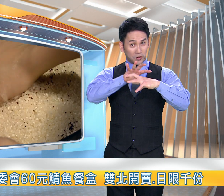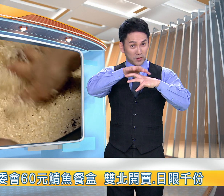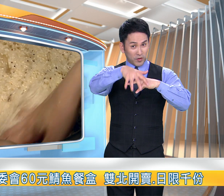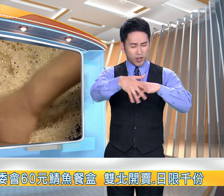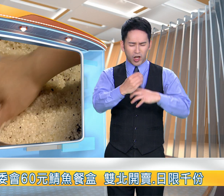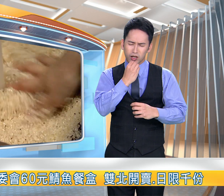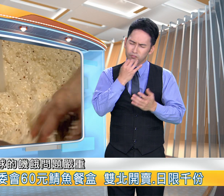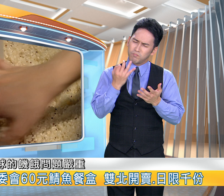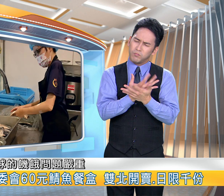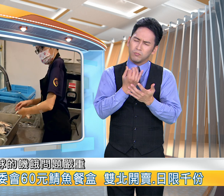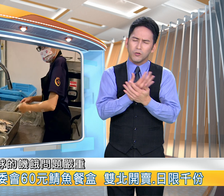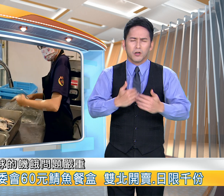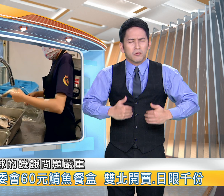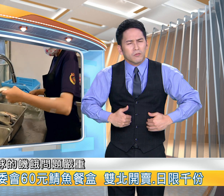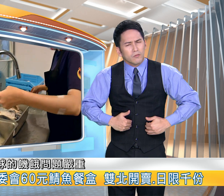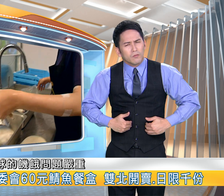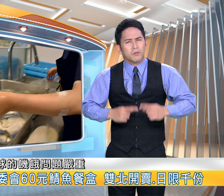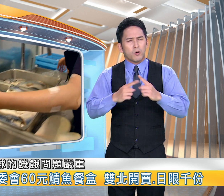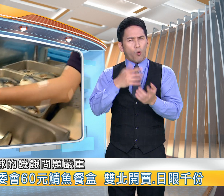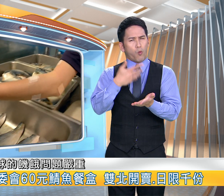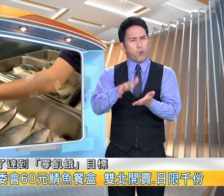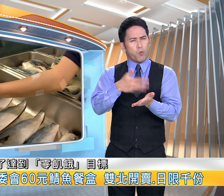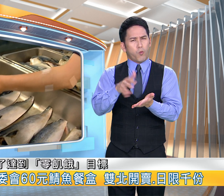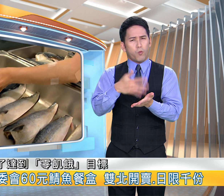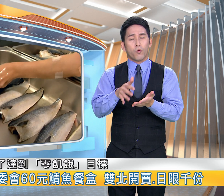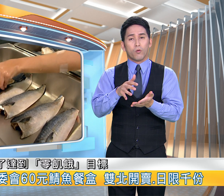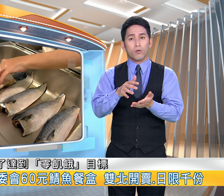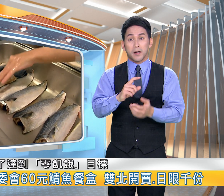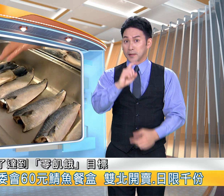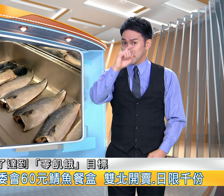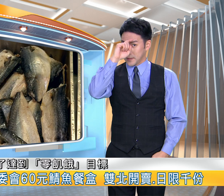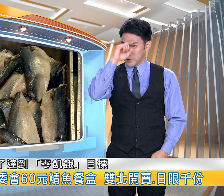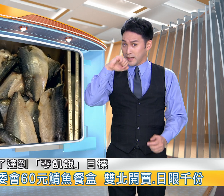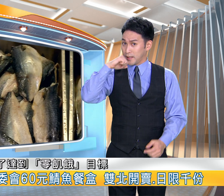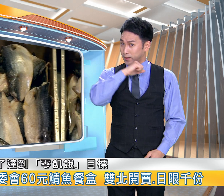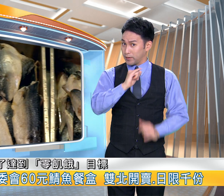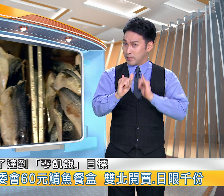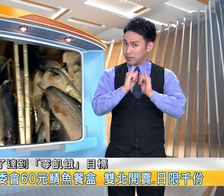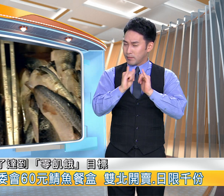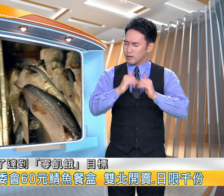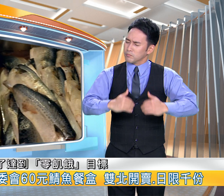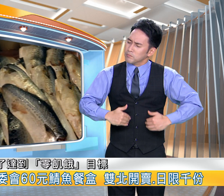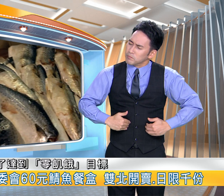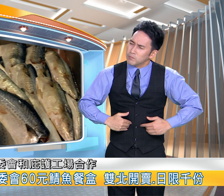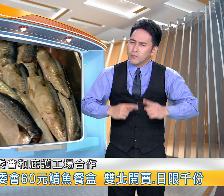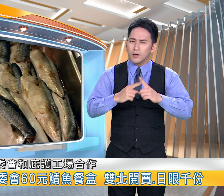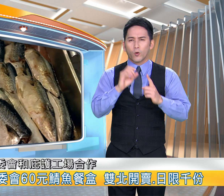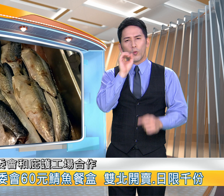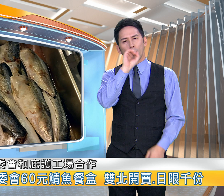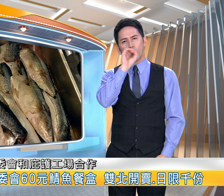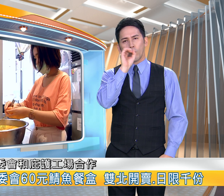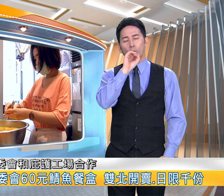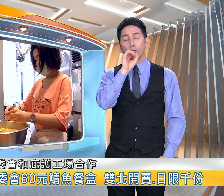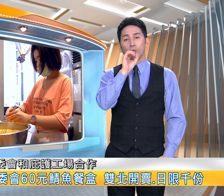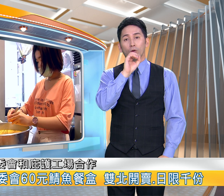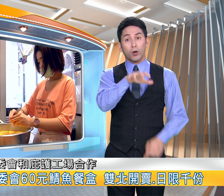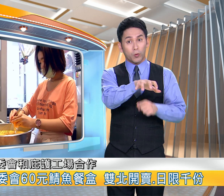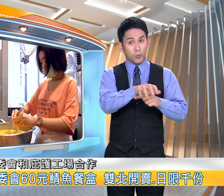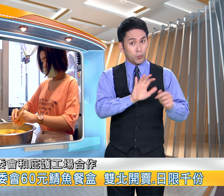全球的饥饿问题严重，为了达到零饥饿目标，农委会和庇护工厂合